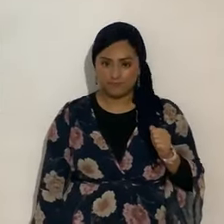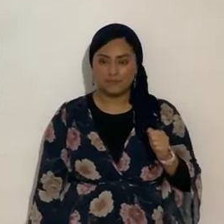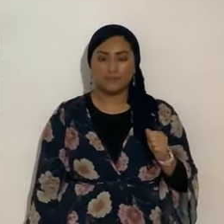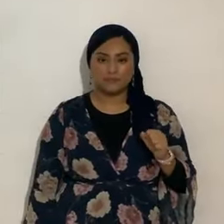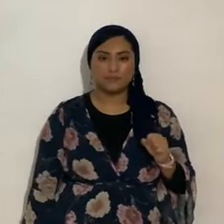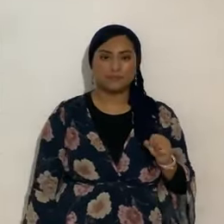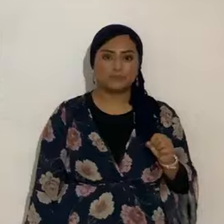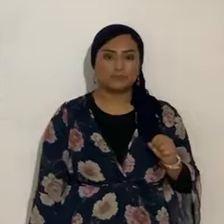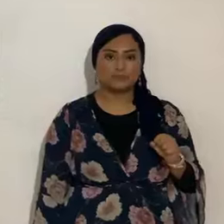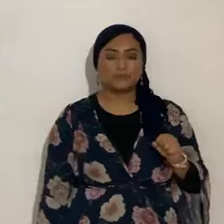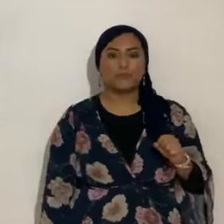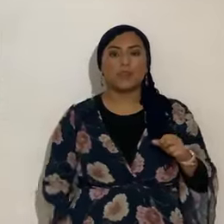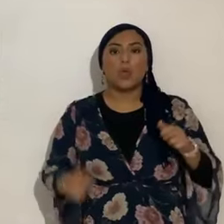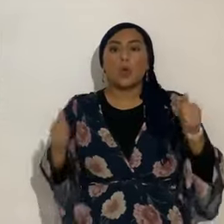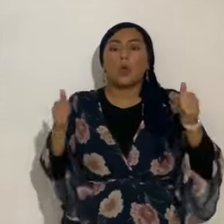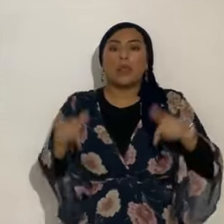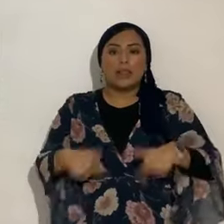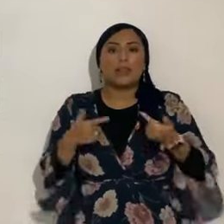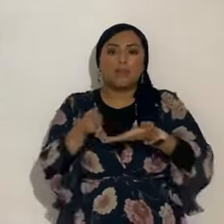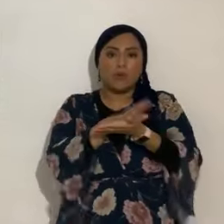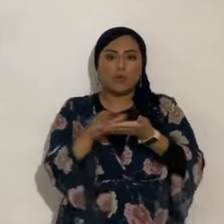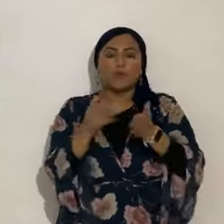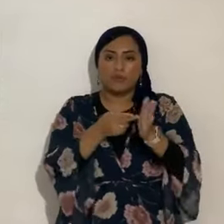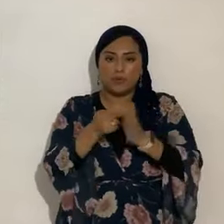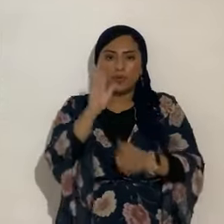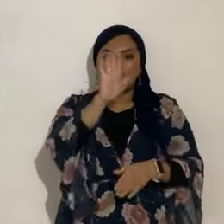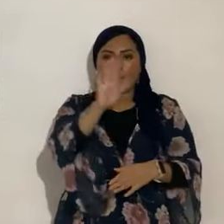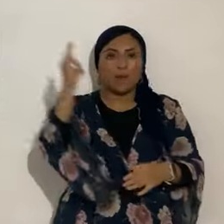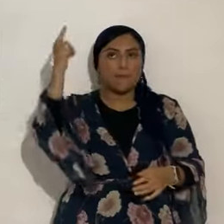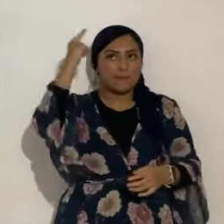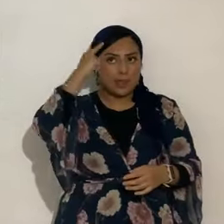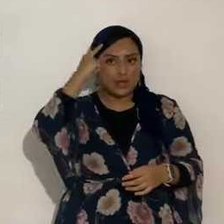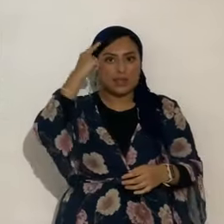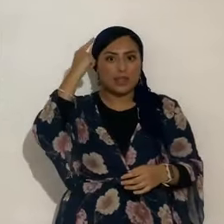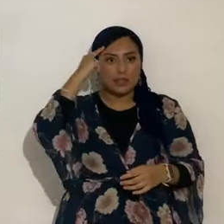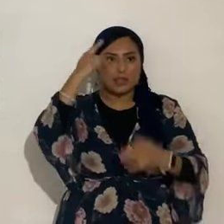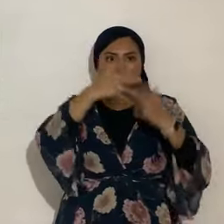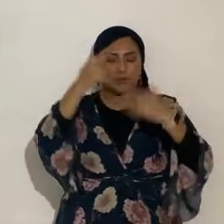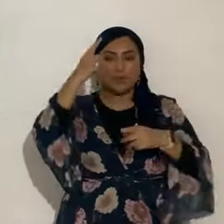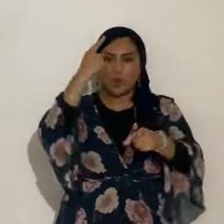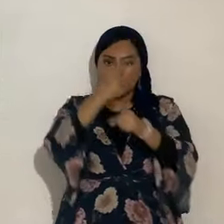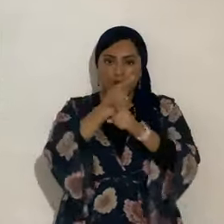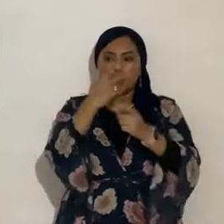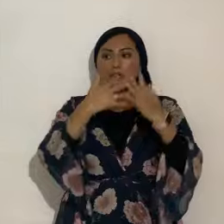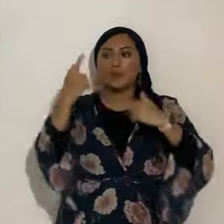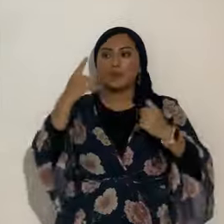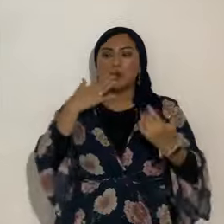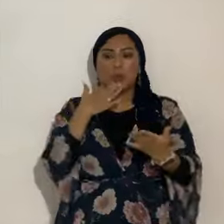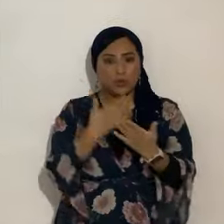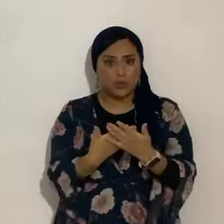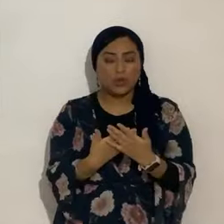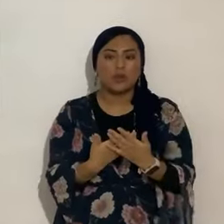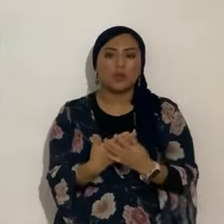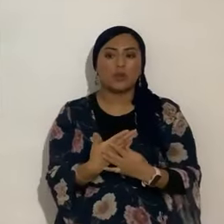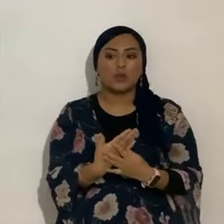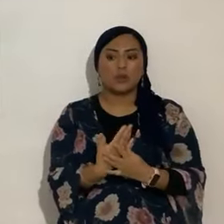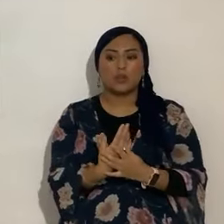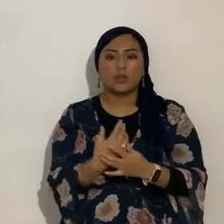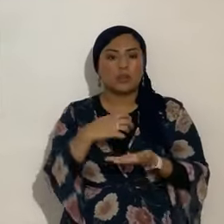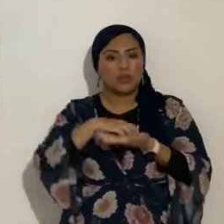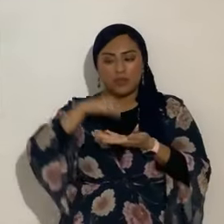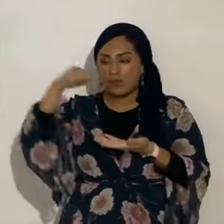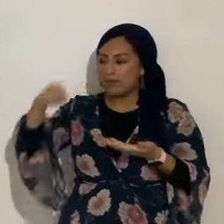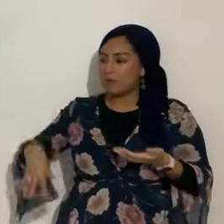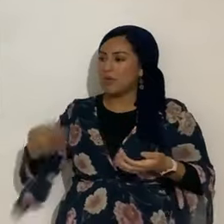acuerdo? En santidad, en rectitud de tu mente, en que pienses algo correcto, algo bueno, que desecha